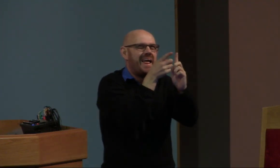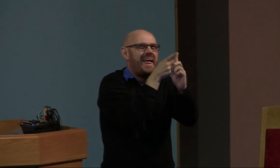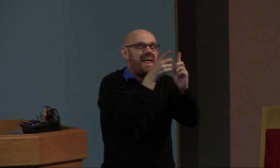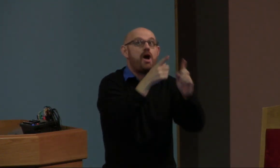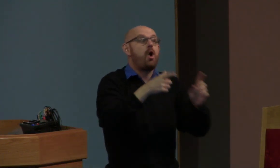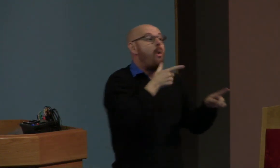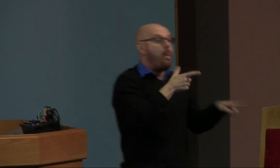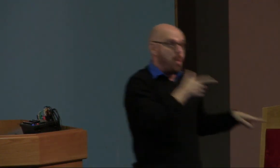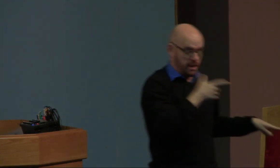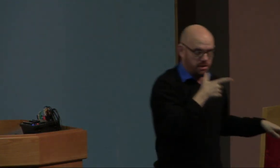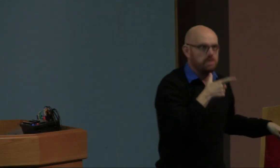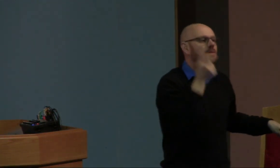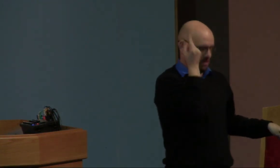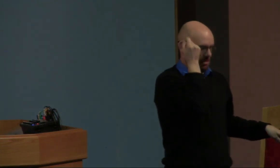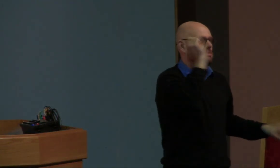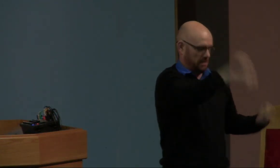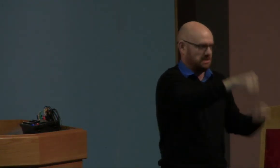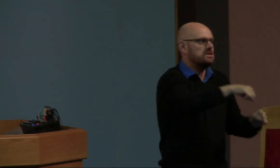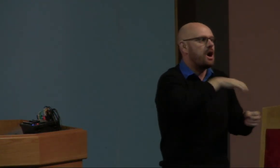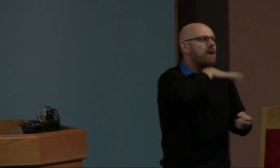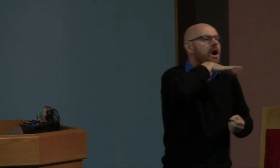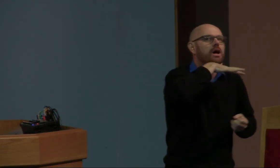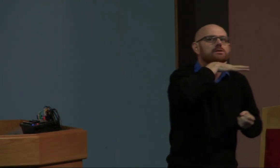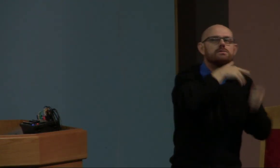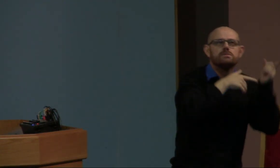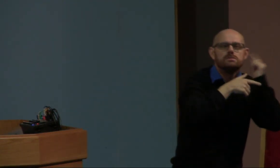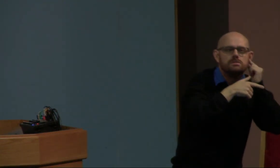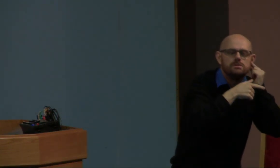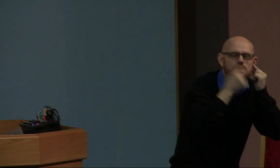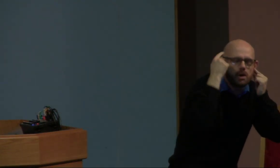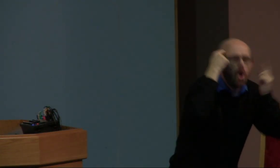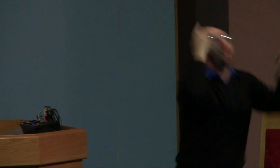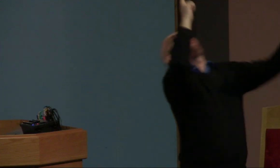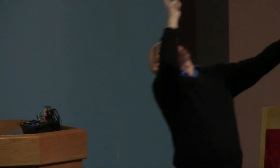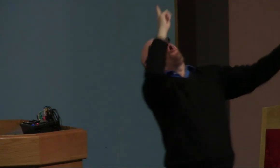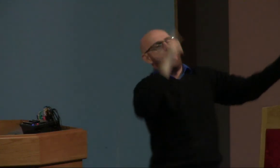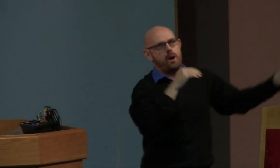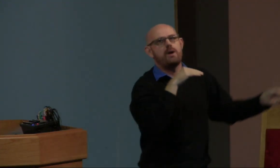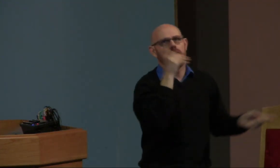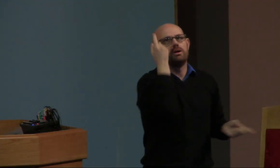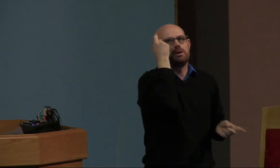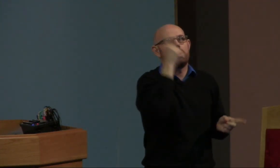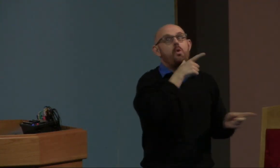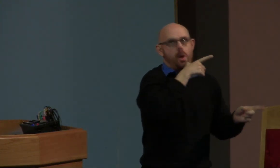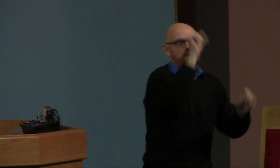maar horendes verstaan het goed, maar Afrikaans, ag maar doof is hoe?